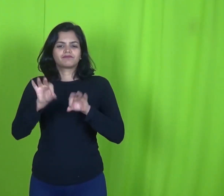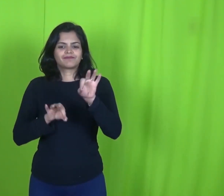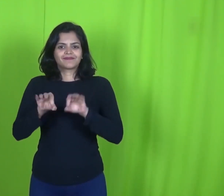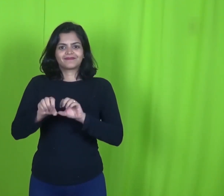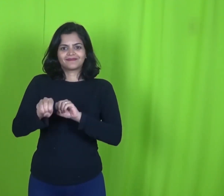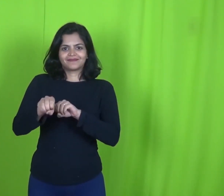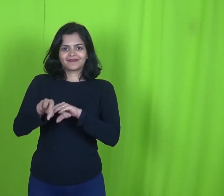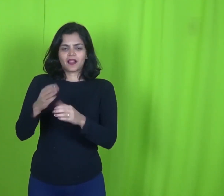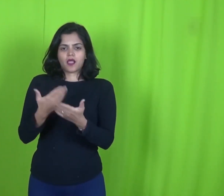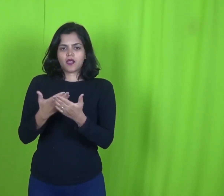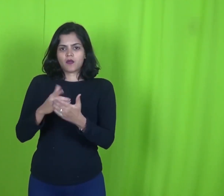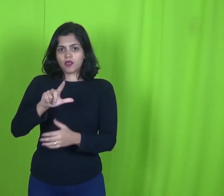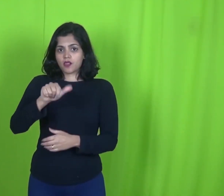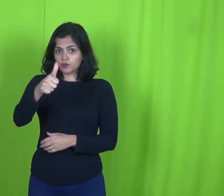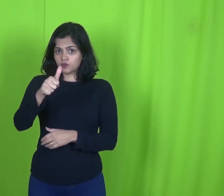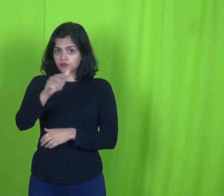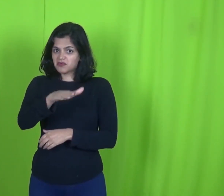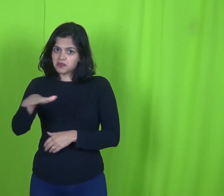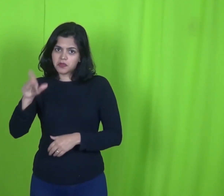Então, só para completar,